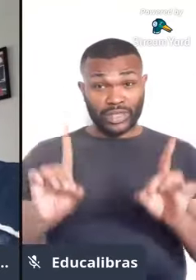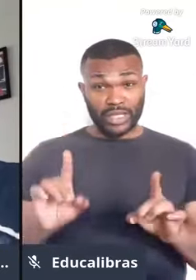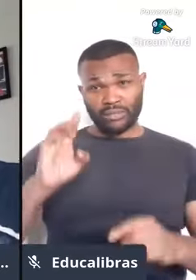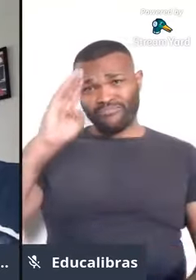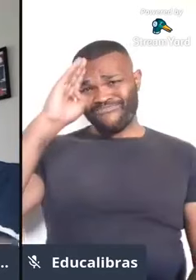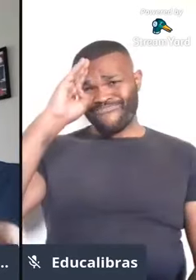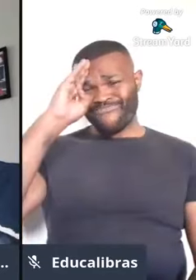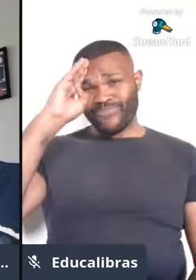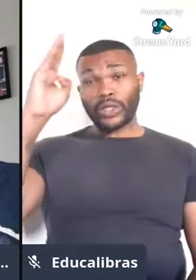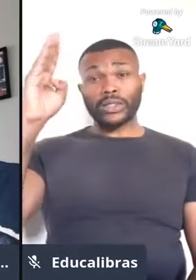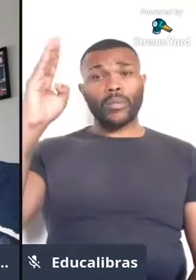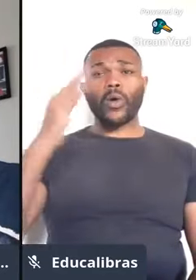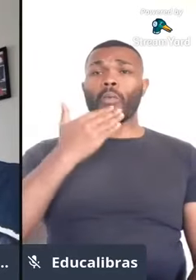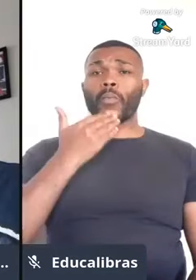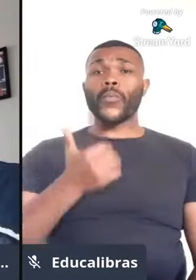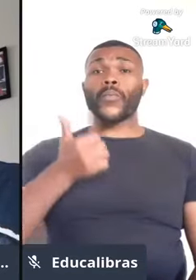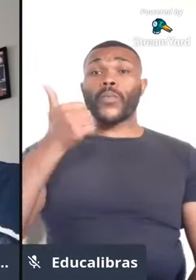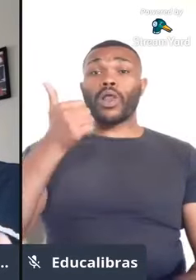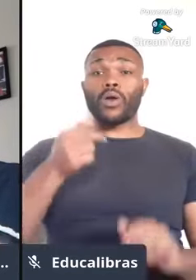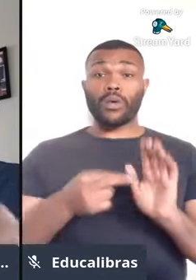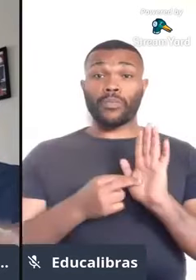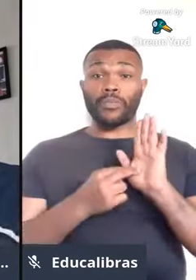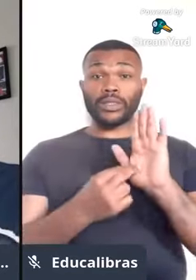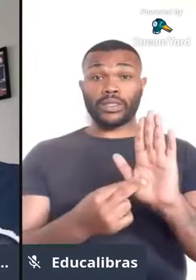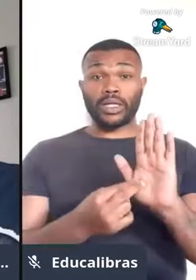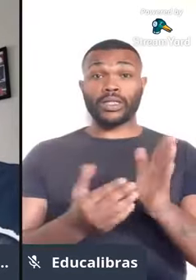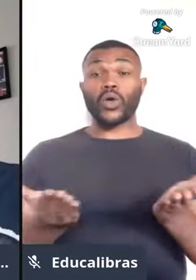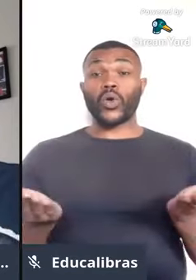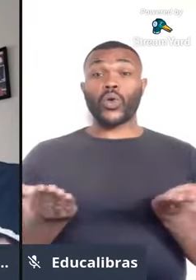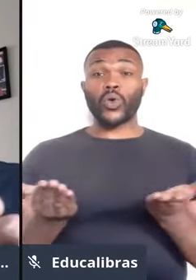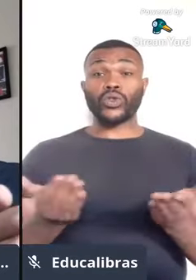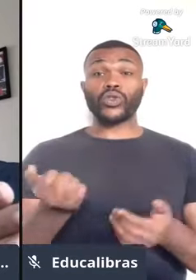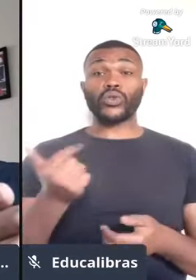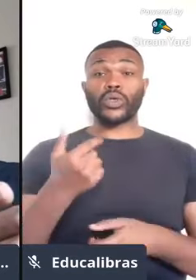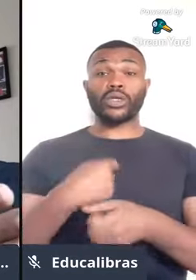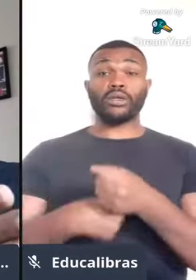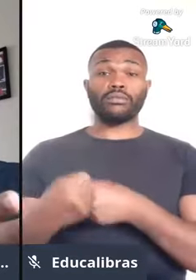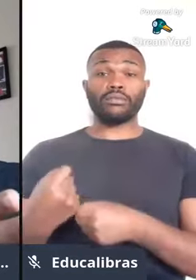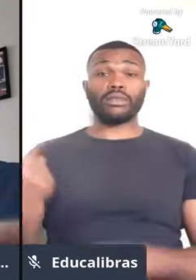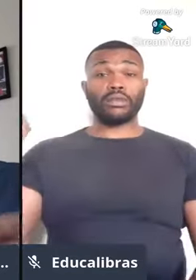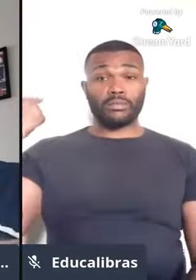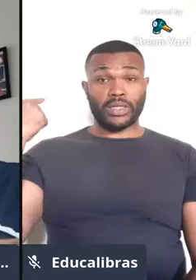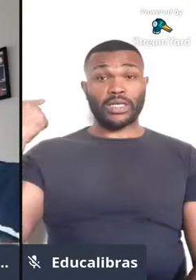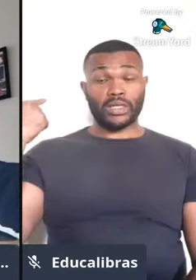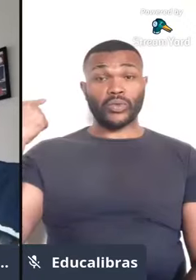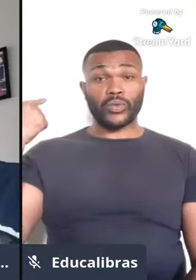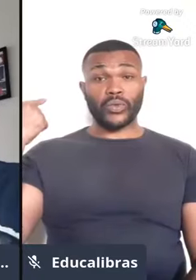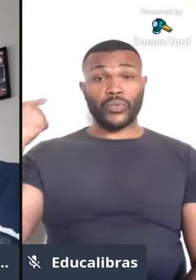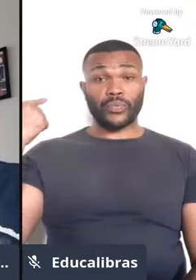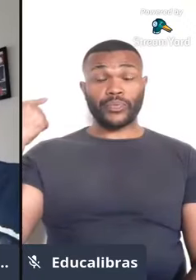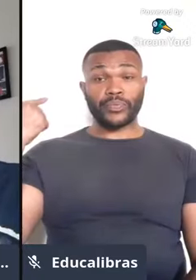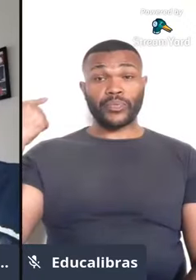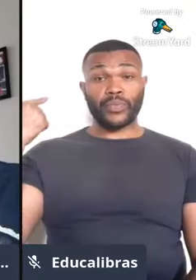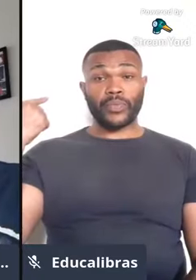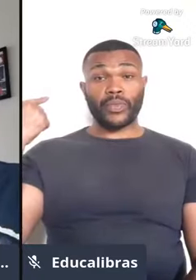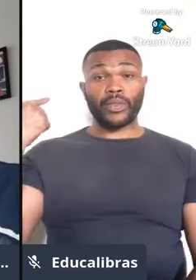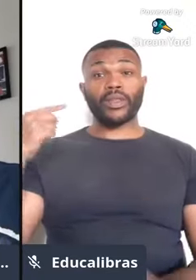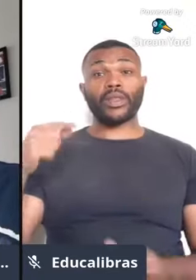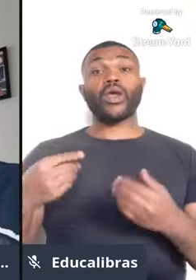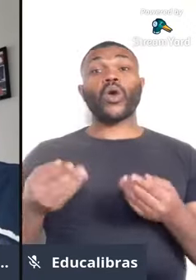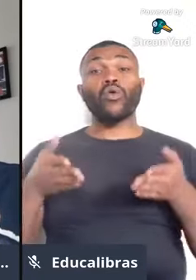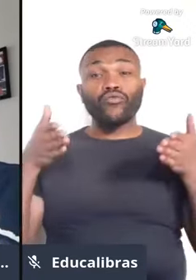muito melhor representada hoje do que nas outras editorias. o foco é a modalidade. Ela